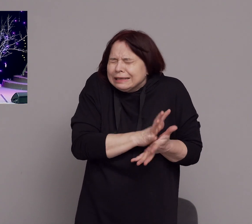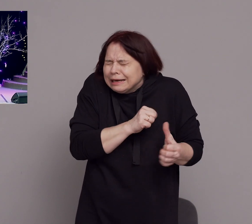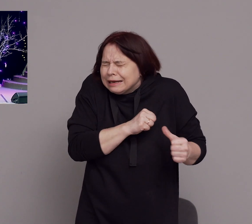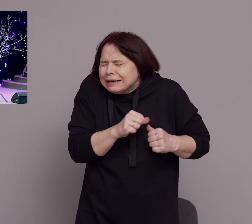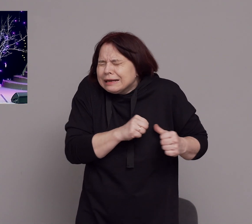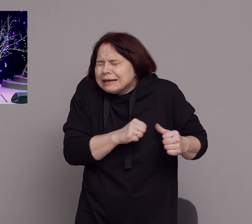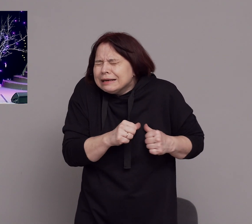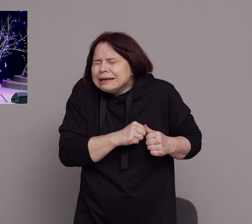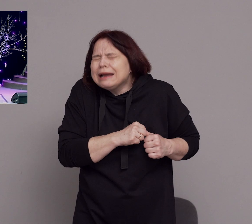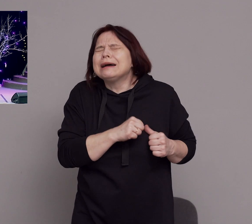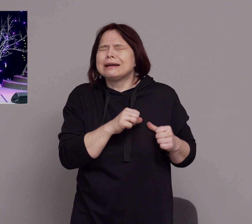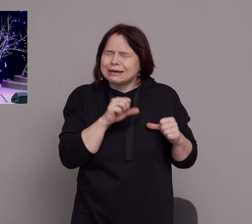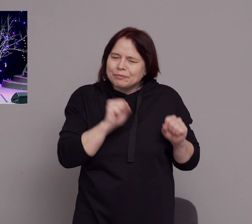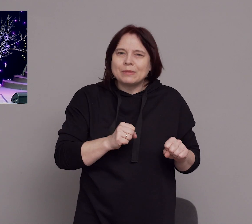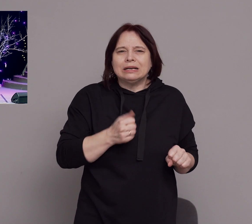тщеславие, гордость.